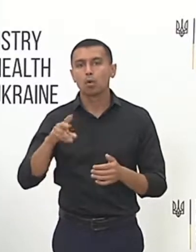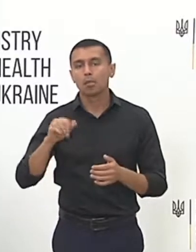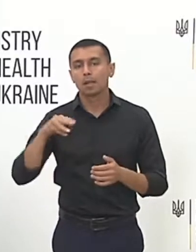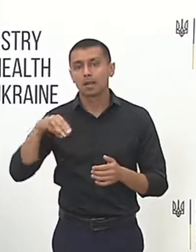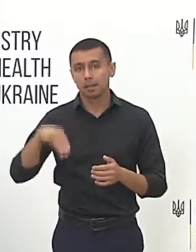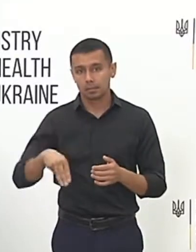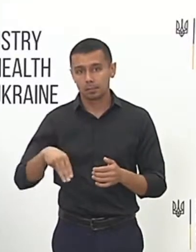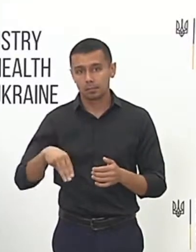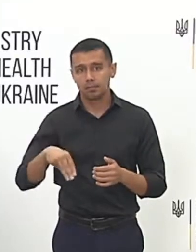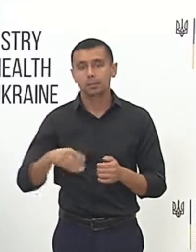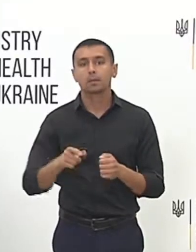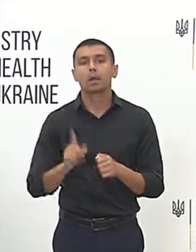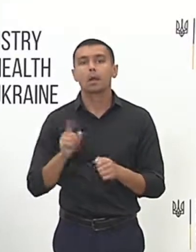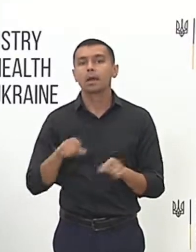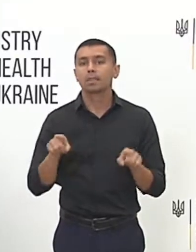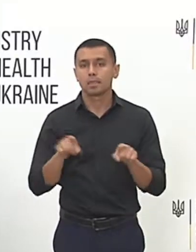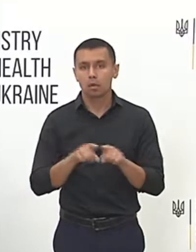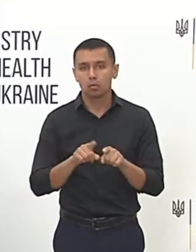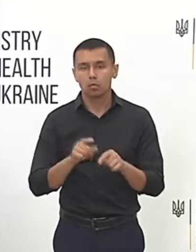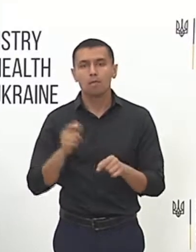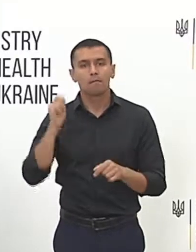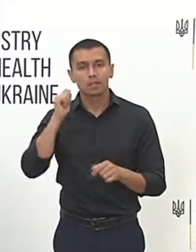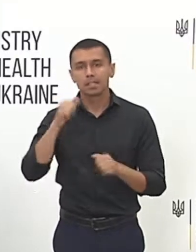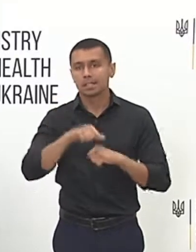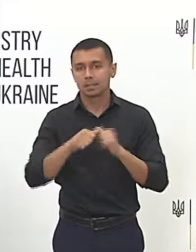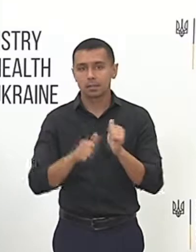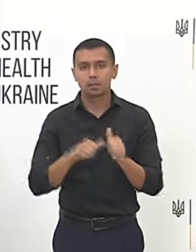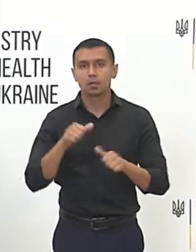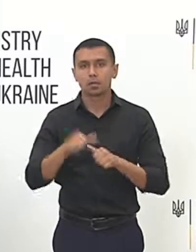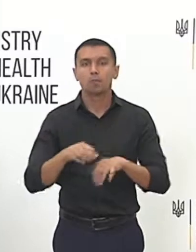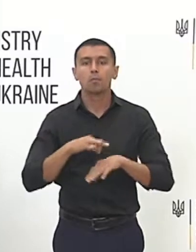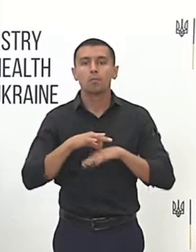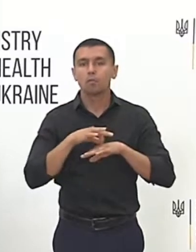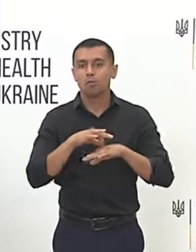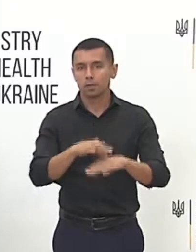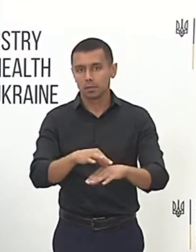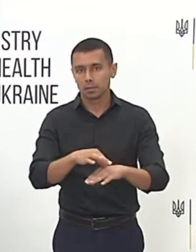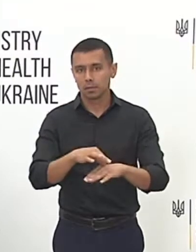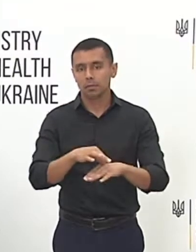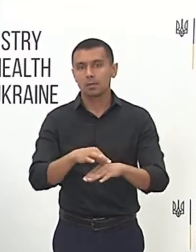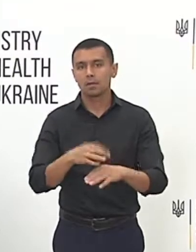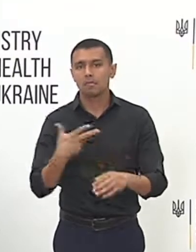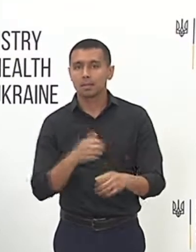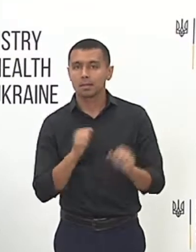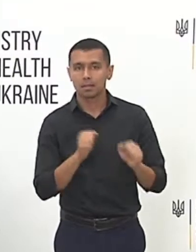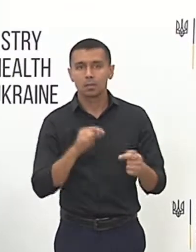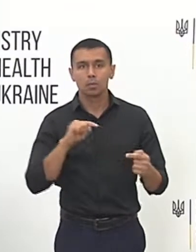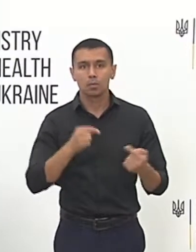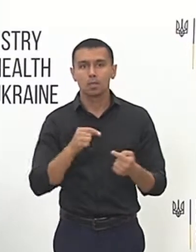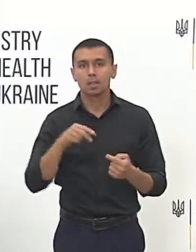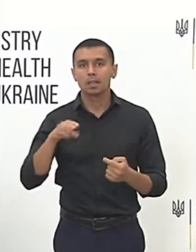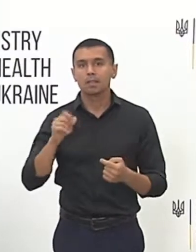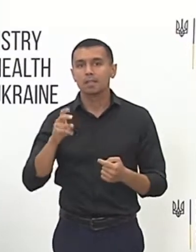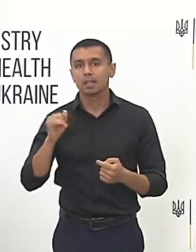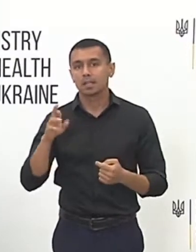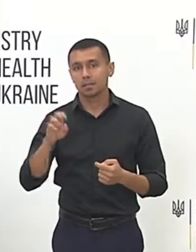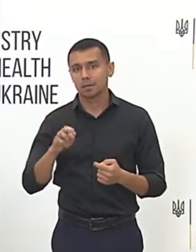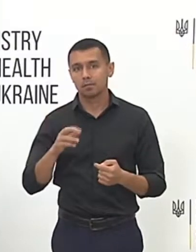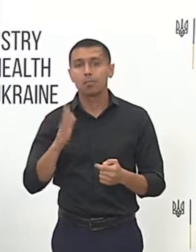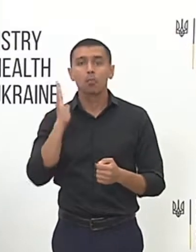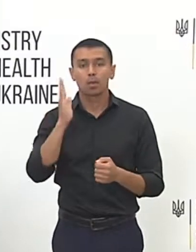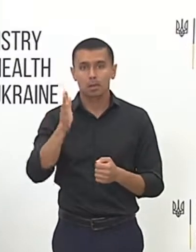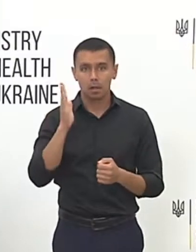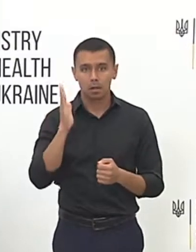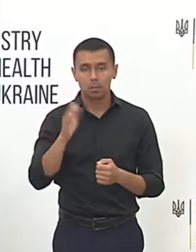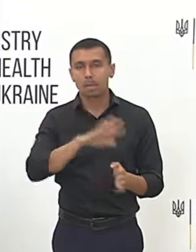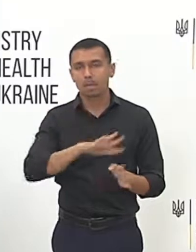оральною поліоміелітною вакциною, а також у віці 16 років проводиться вакцинація проти дифтерії і правцю. В